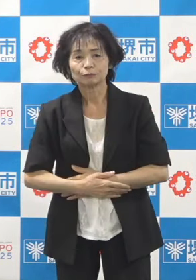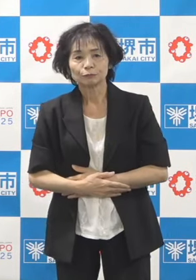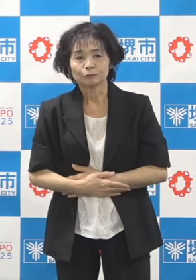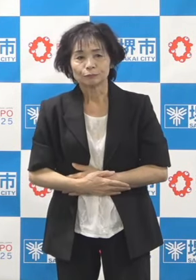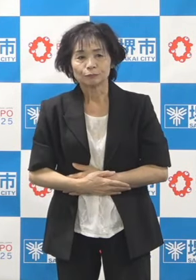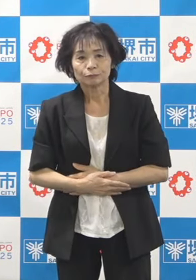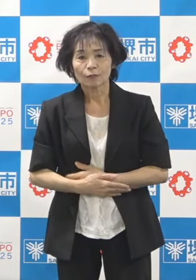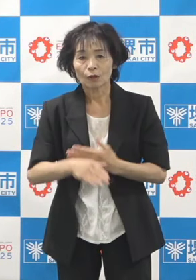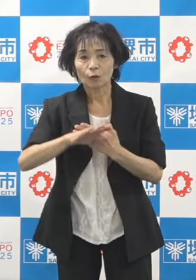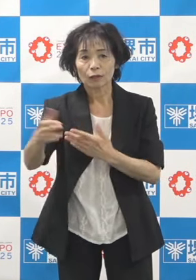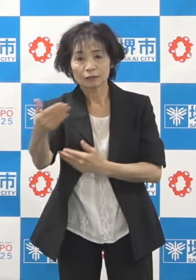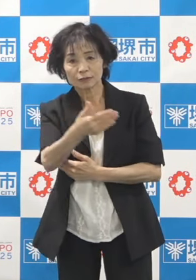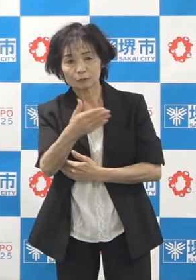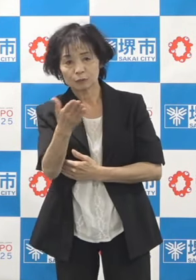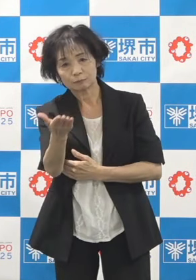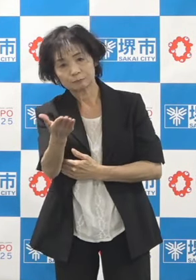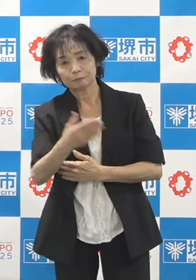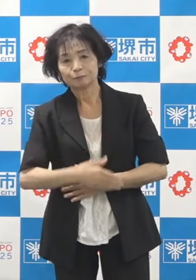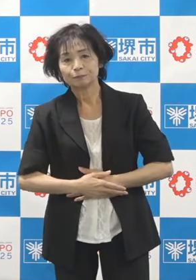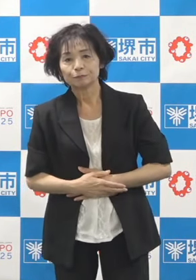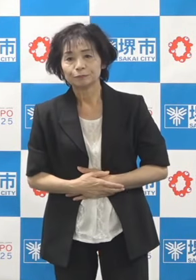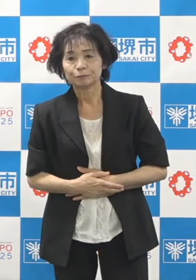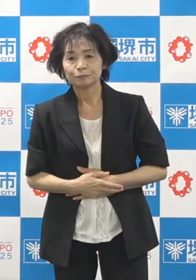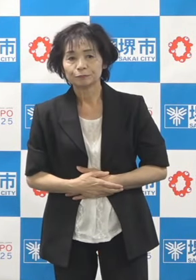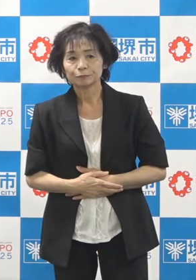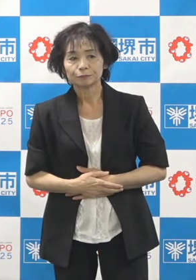それでは他にご質問いかがでしょうか。